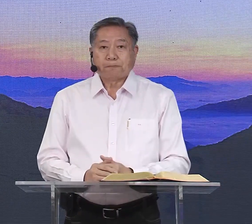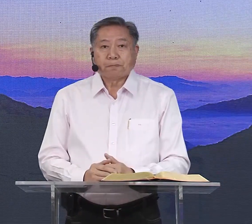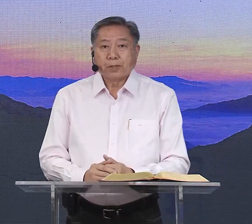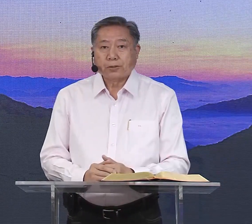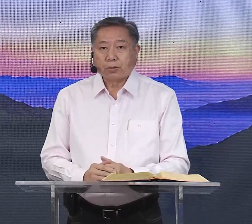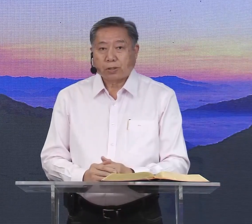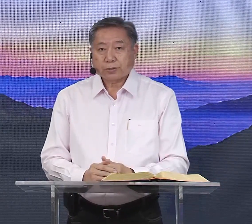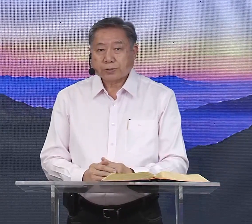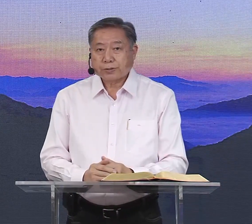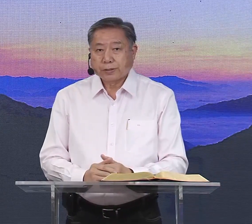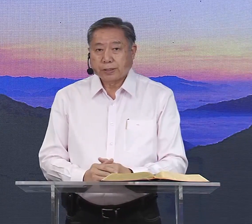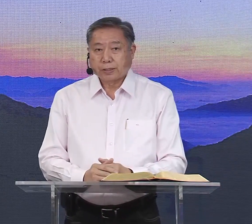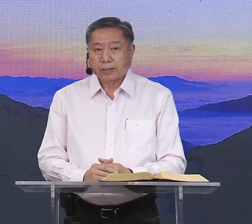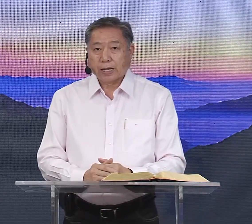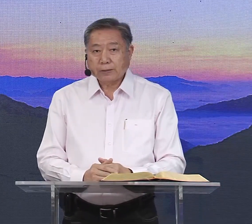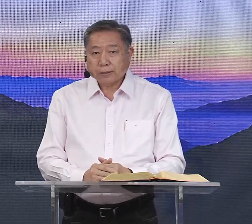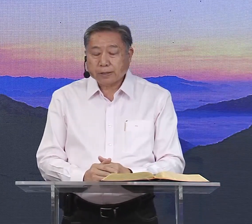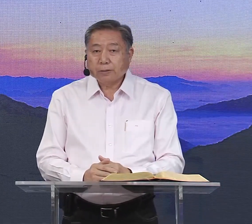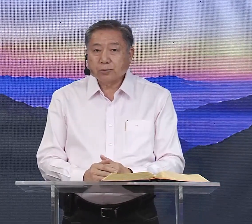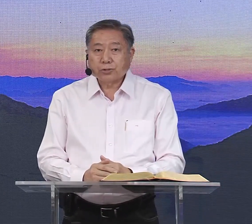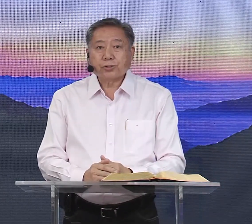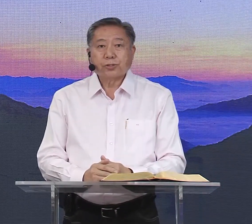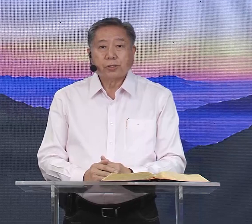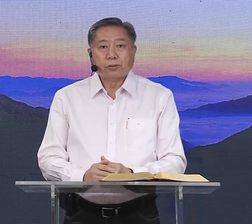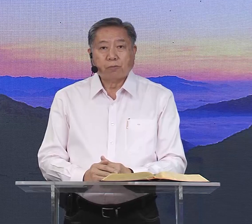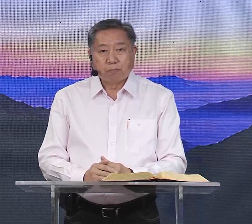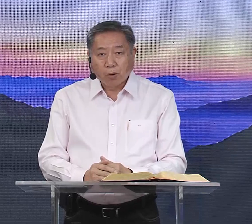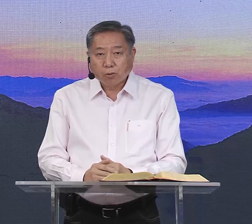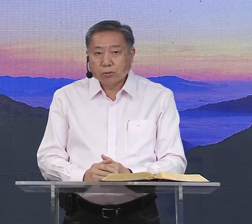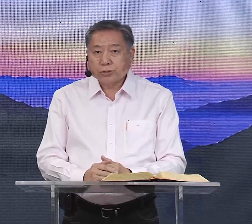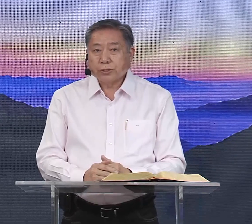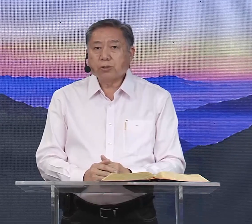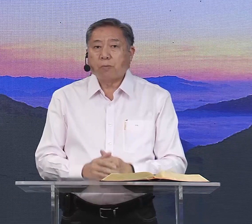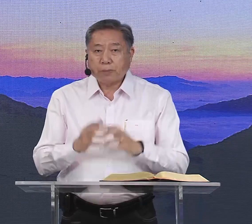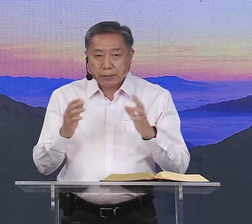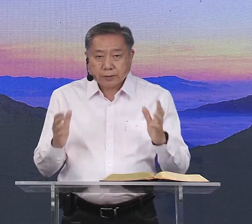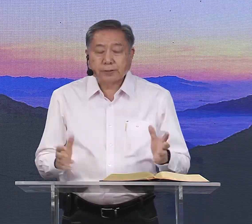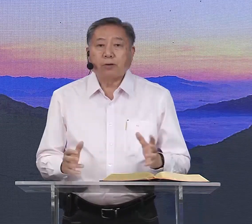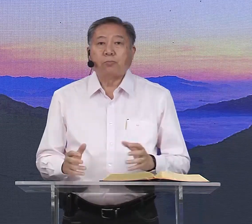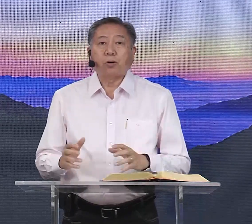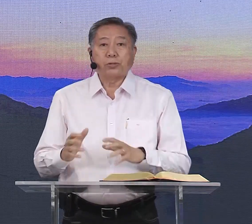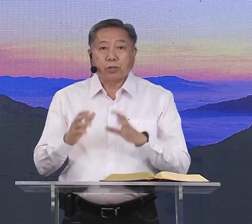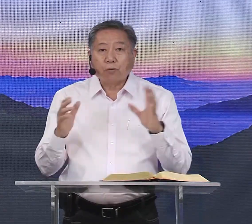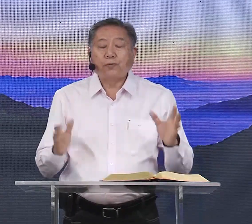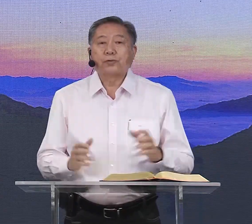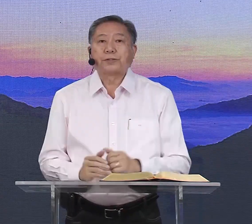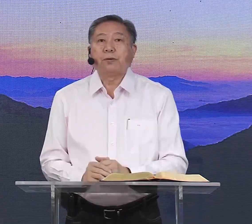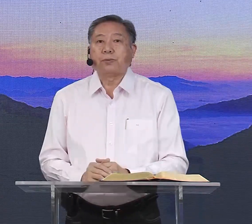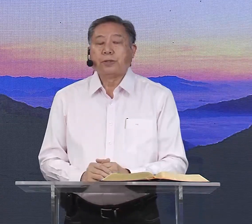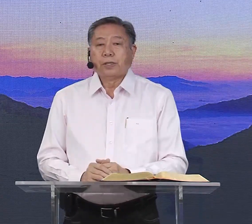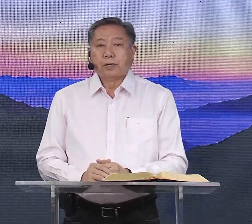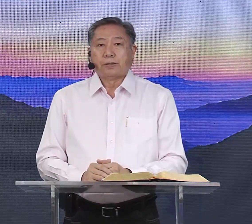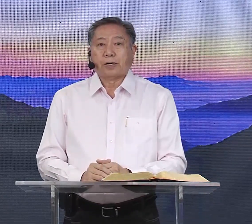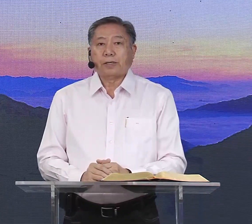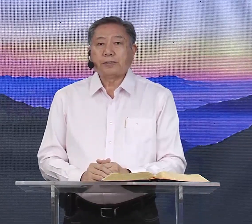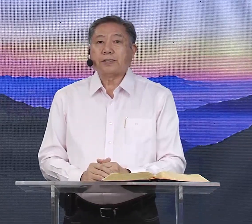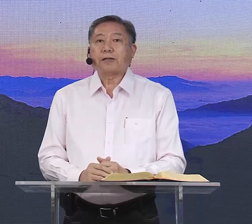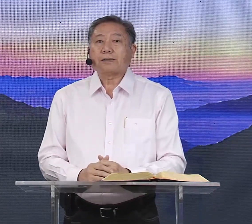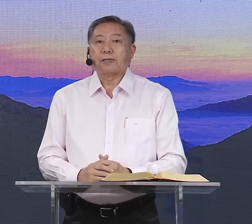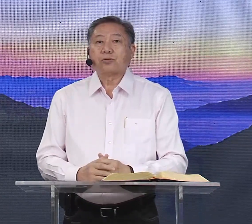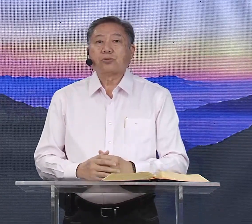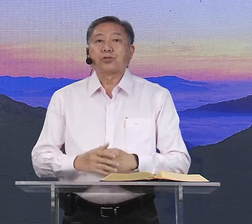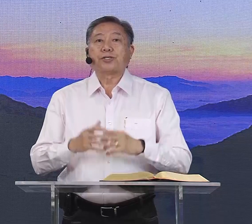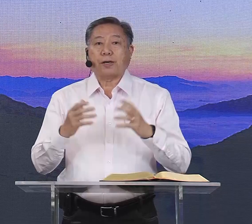terra. E nós ainda temos um pouco de incompreensão, um pouco de confusão, né, em